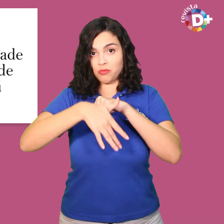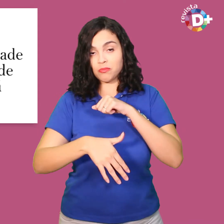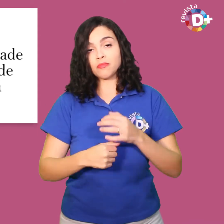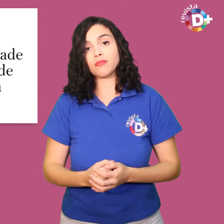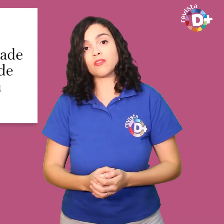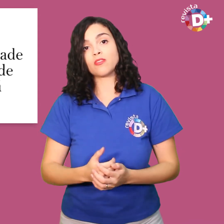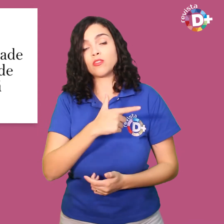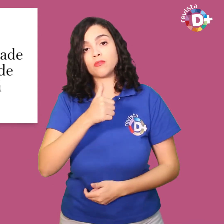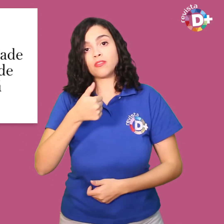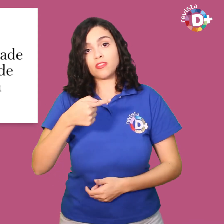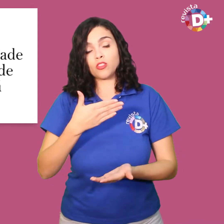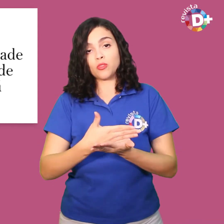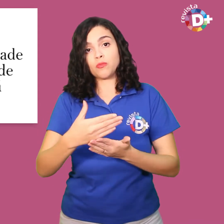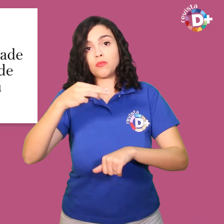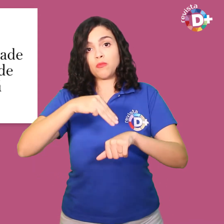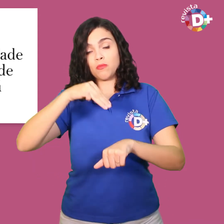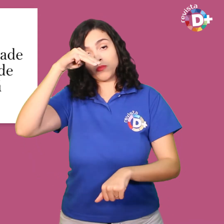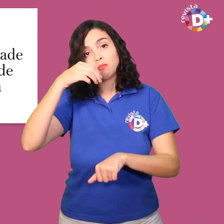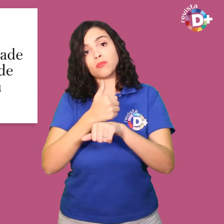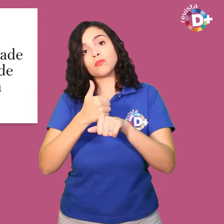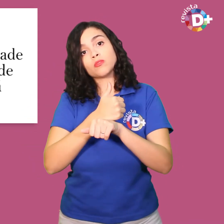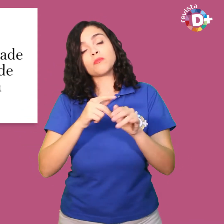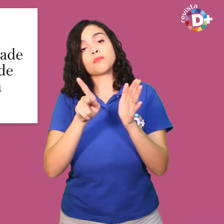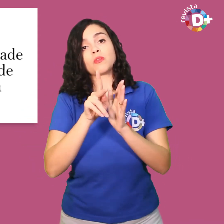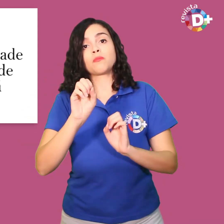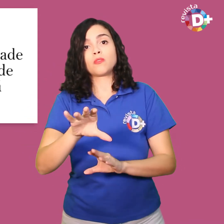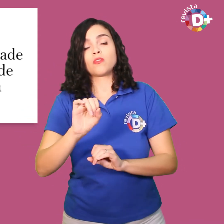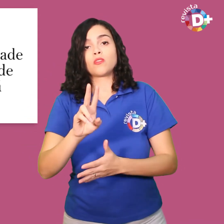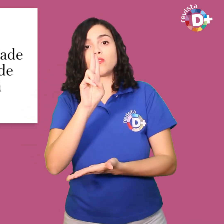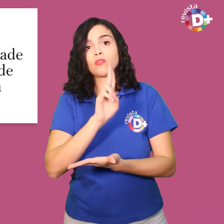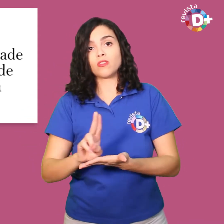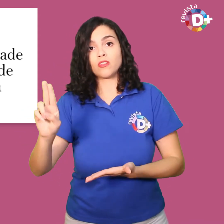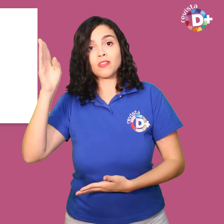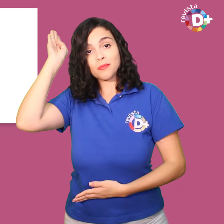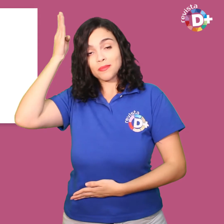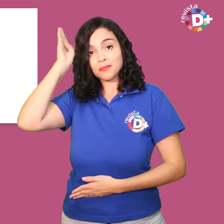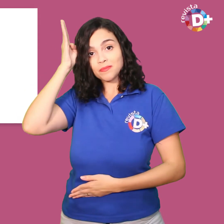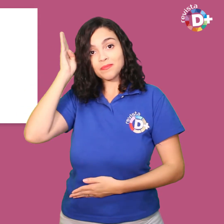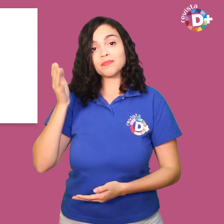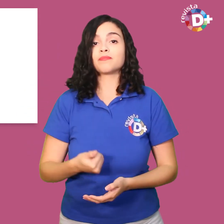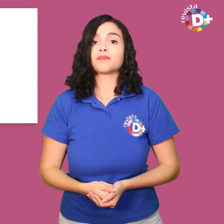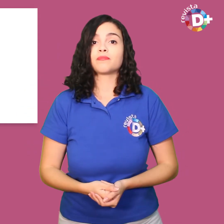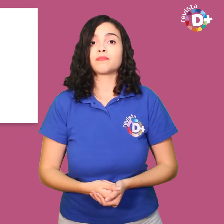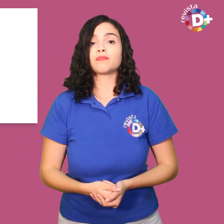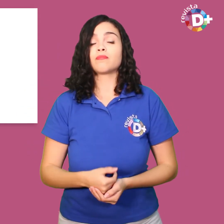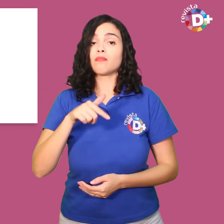2017, ingressou no mestrado profissional em educação na Universidade de Taubaté. No campo